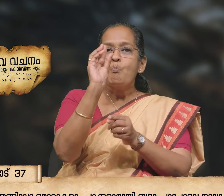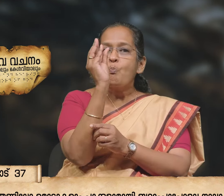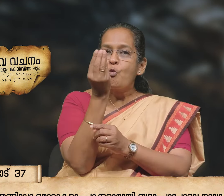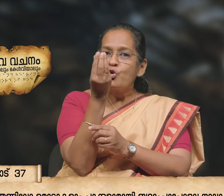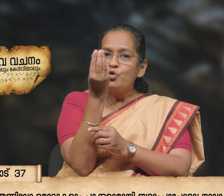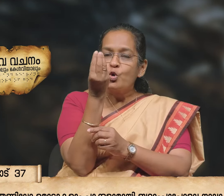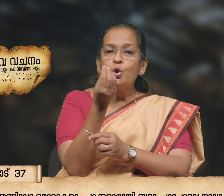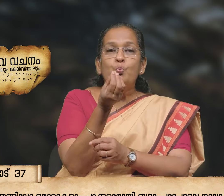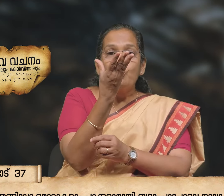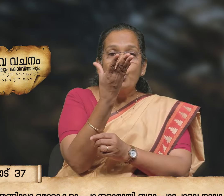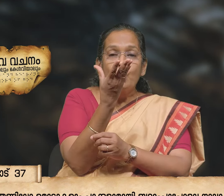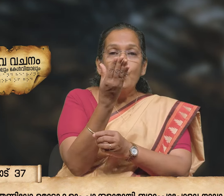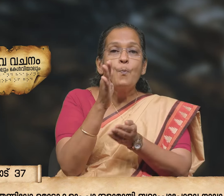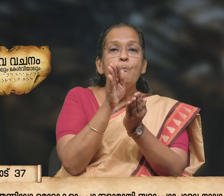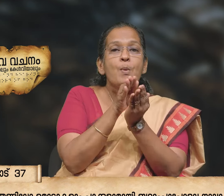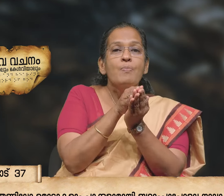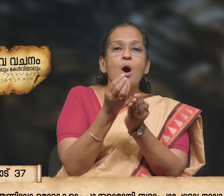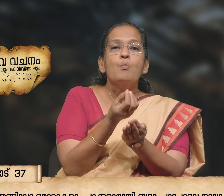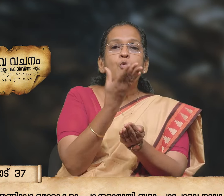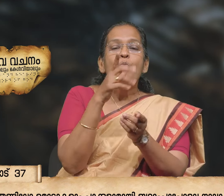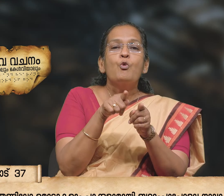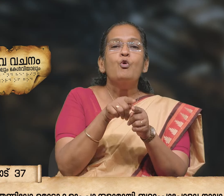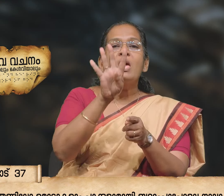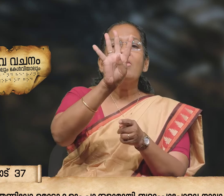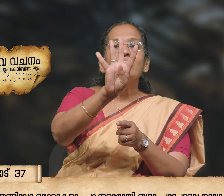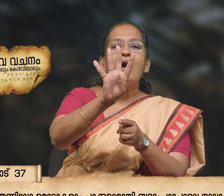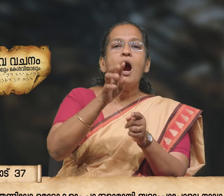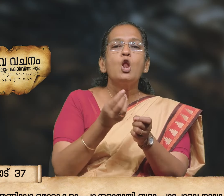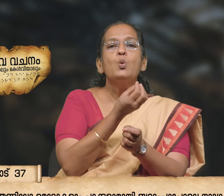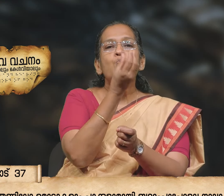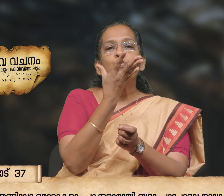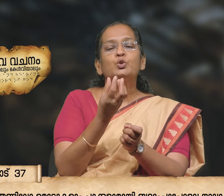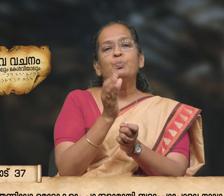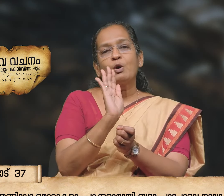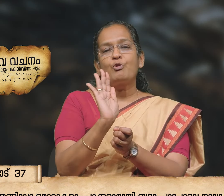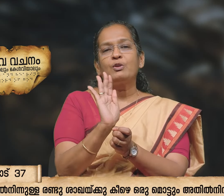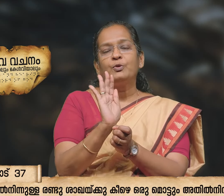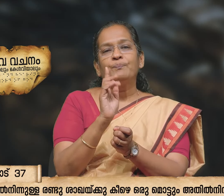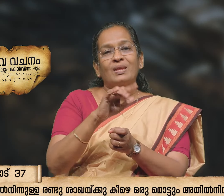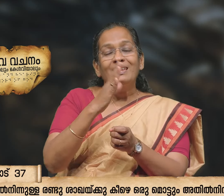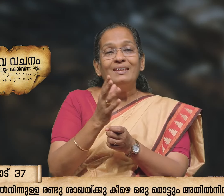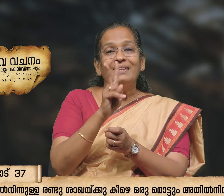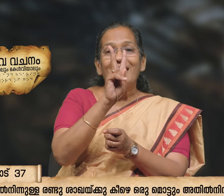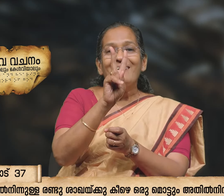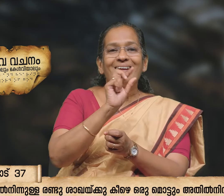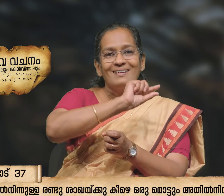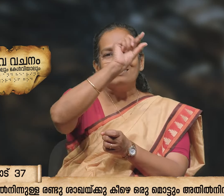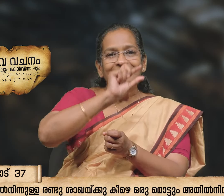മുട്ടുകളും പൂക്കളുമായി ബദാം പൂ പോലെ 4 പുഷ്പപുടം ഉണ്ടായിരുന്നു. അതിൽ നിന്നുള്ള 2 ശാഖയ്ക്ക്